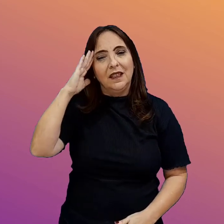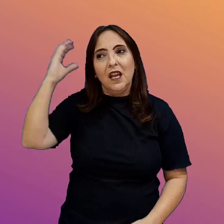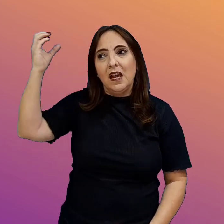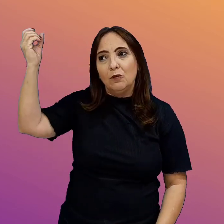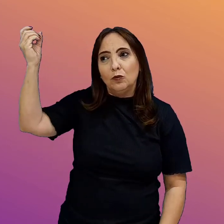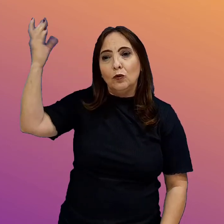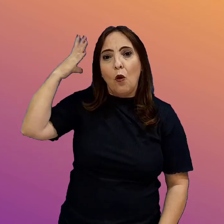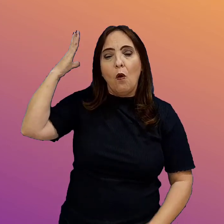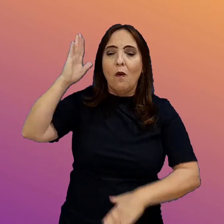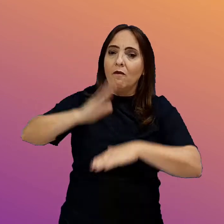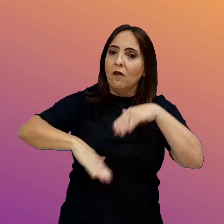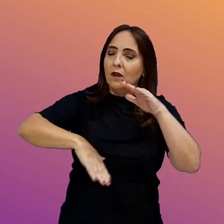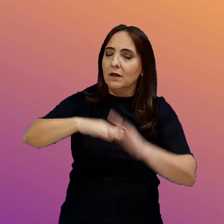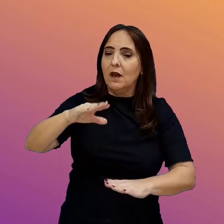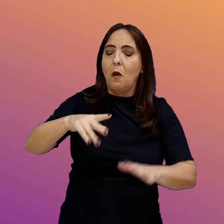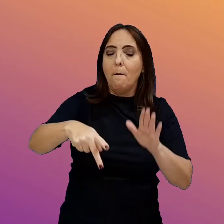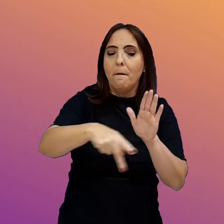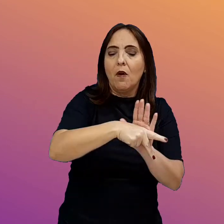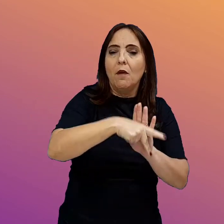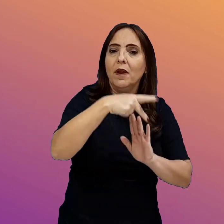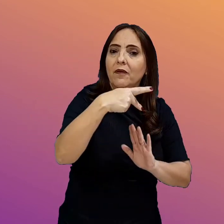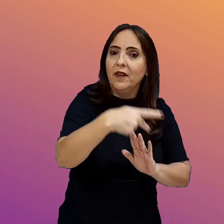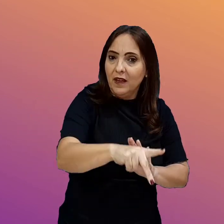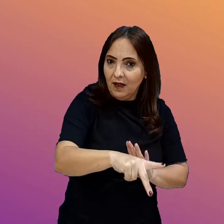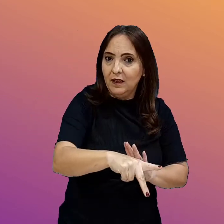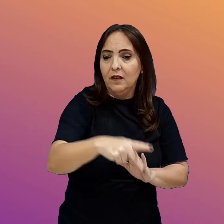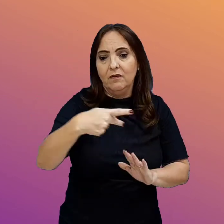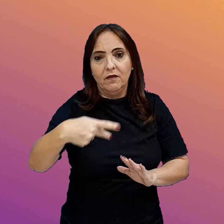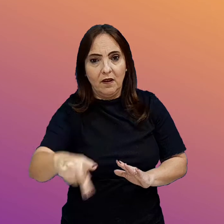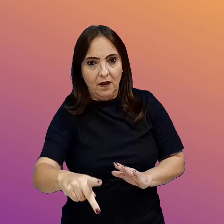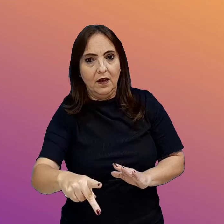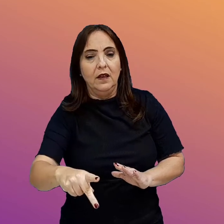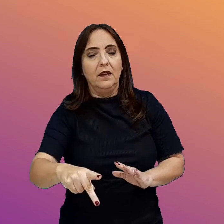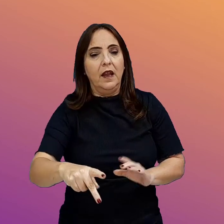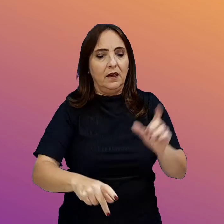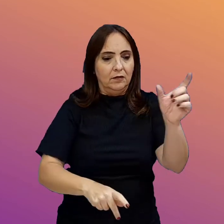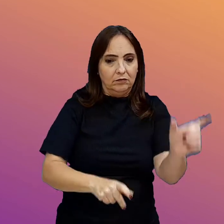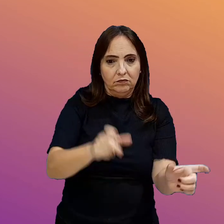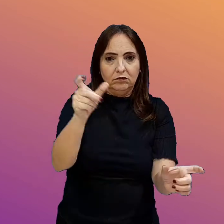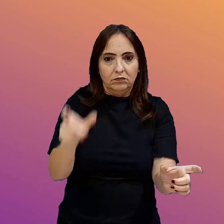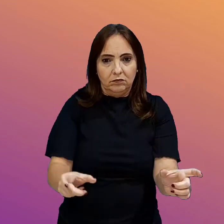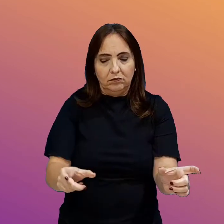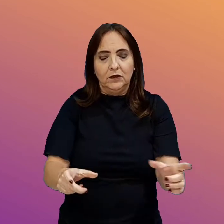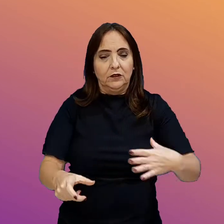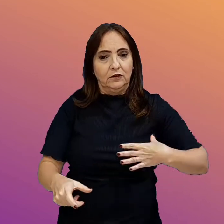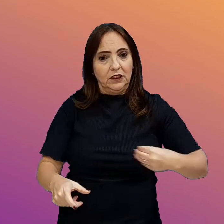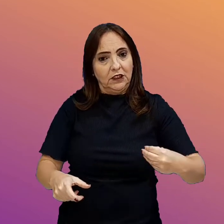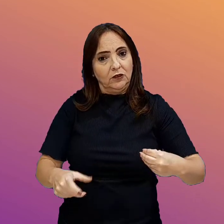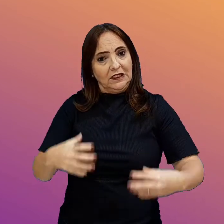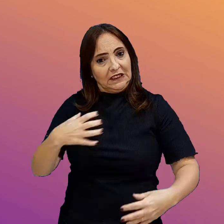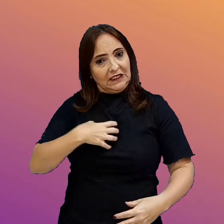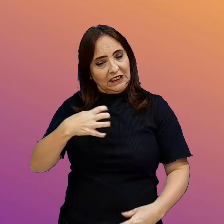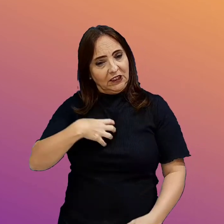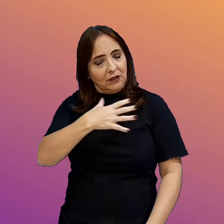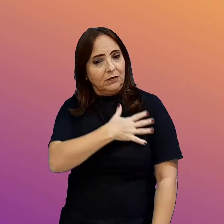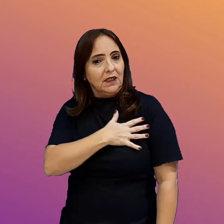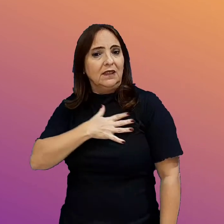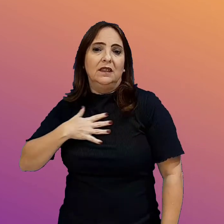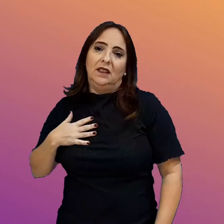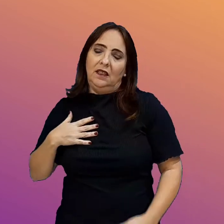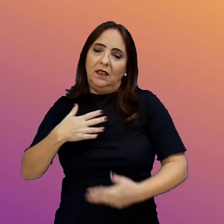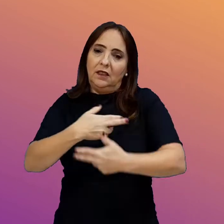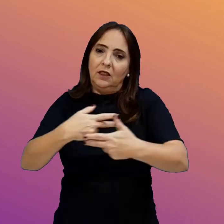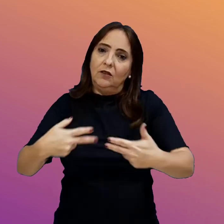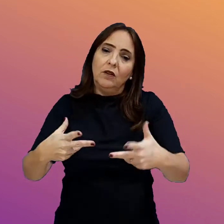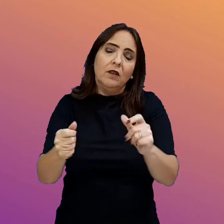dele e ele sinta prazer em estar nisso, né, mergulhado nisso. Porque o que quer que